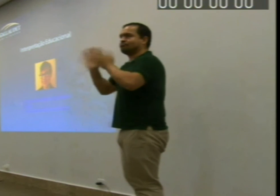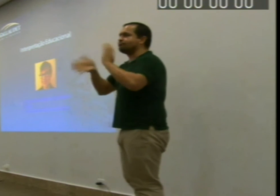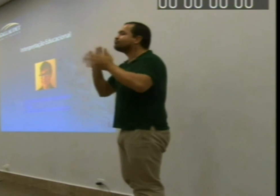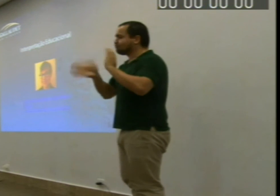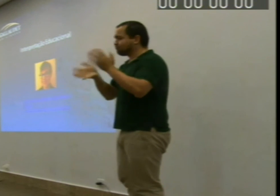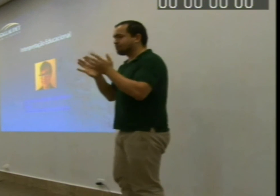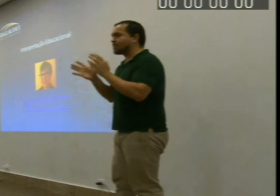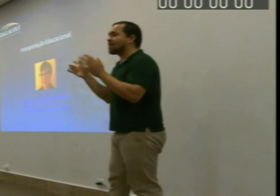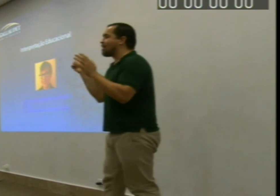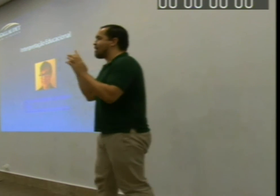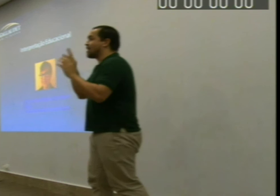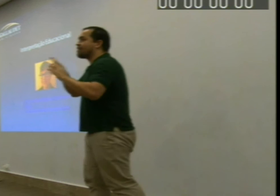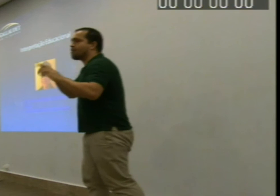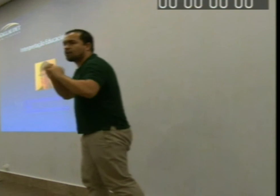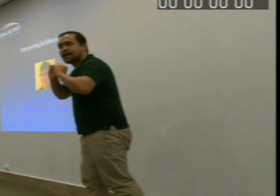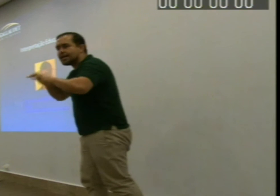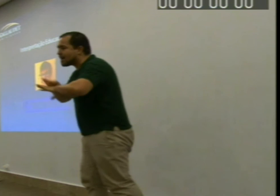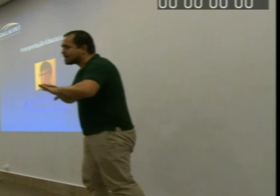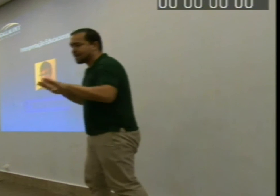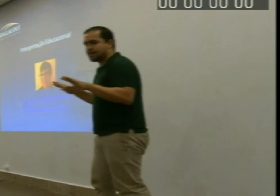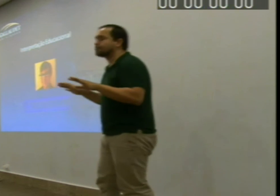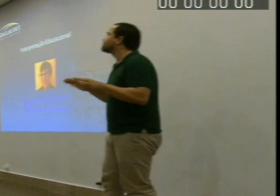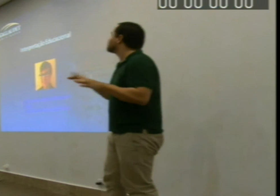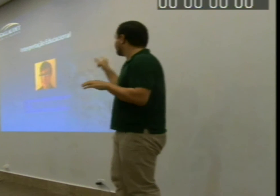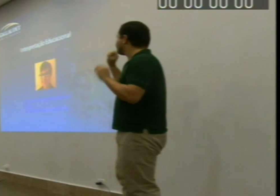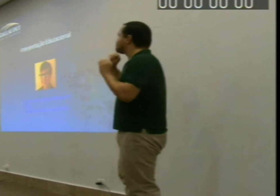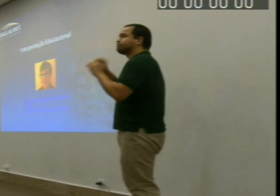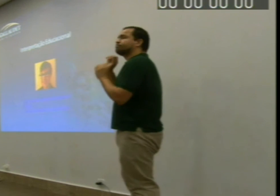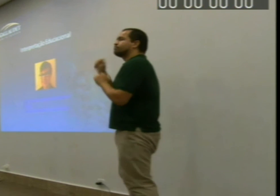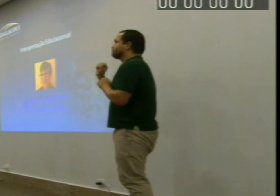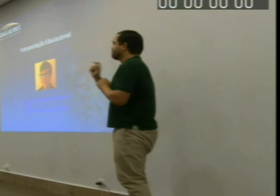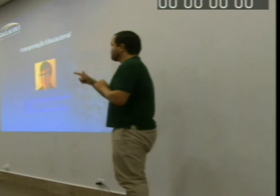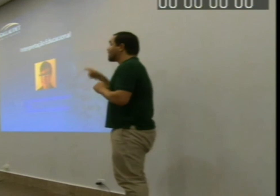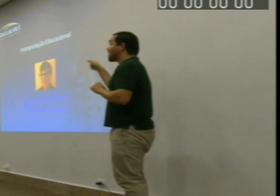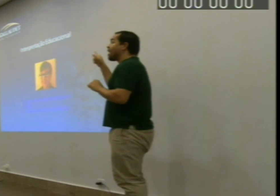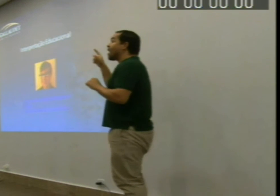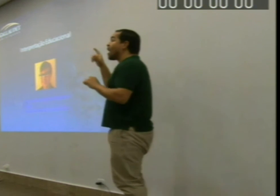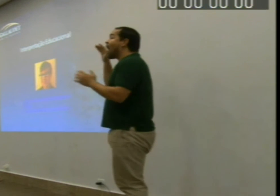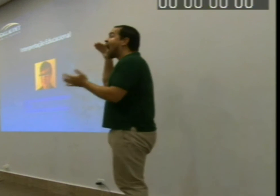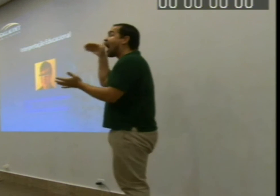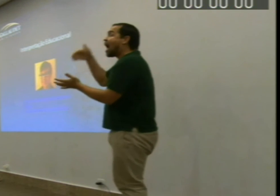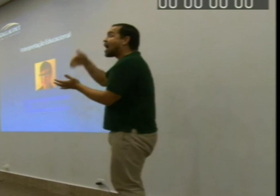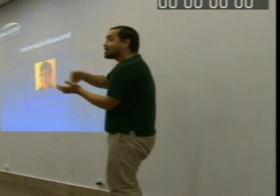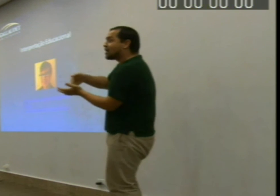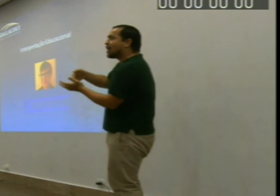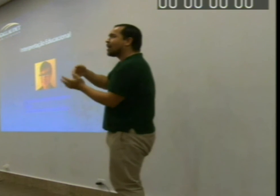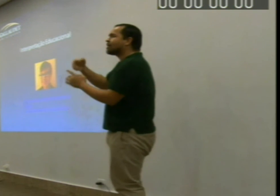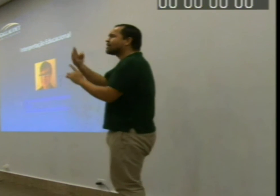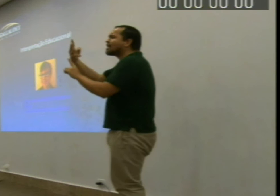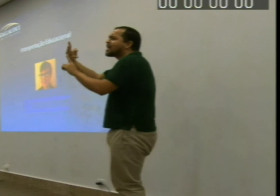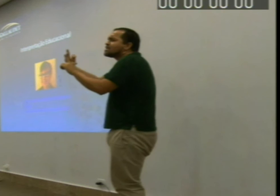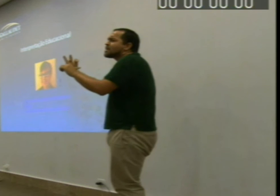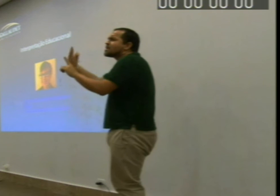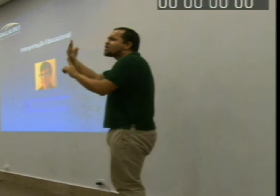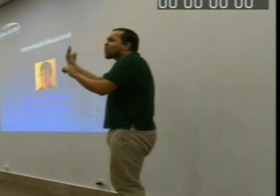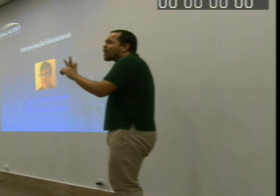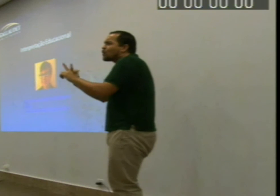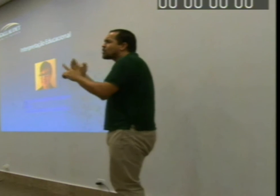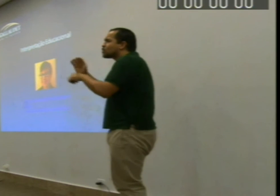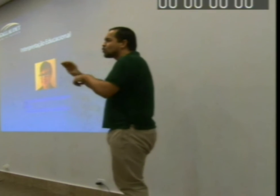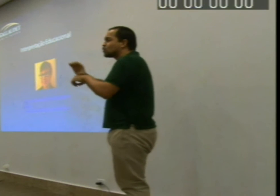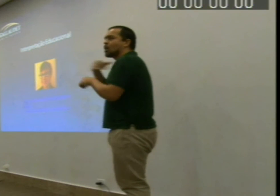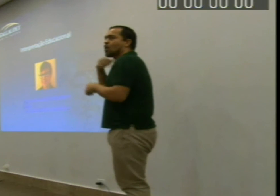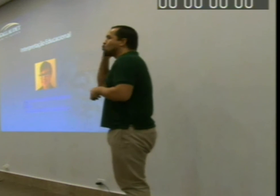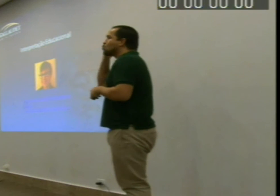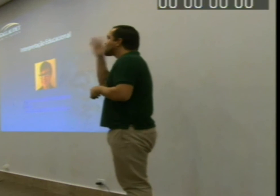ensinava muito a questão dava aula em ASL até